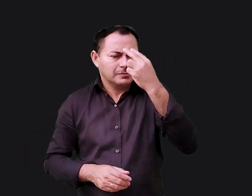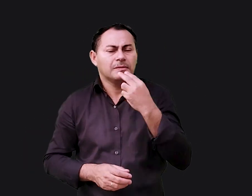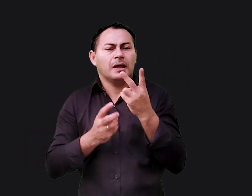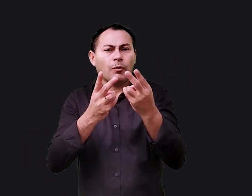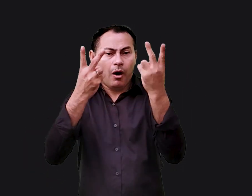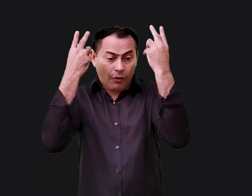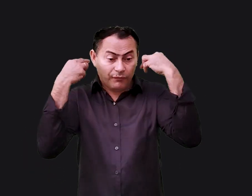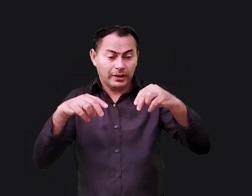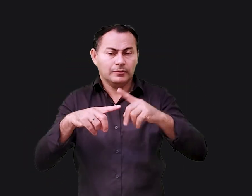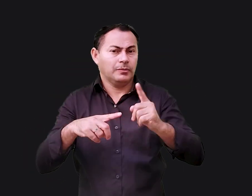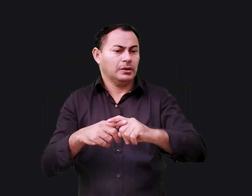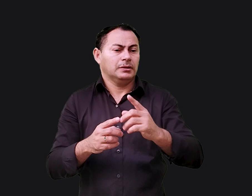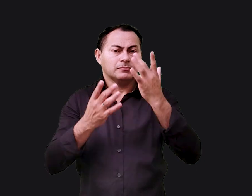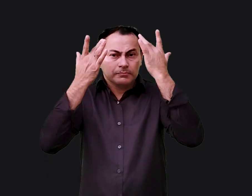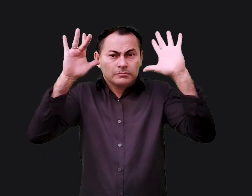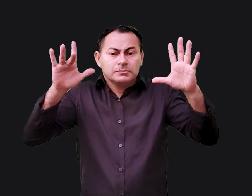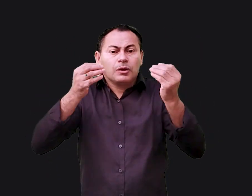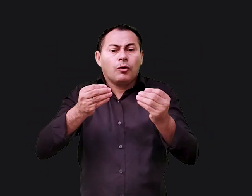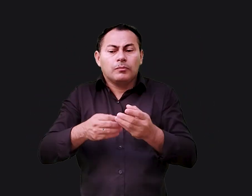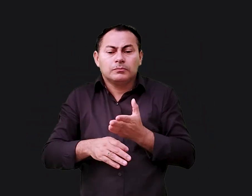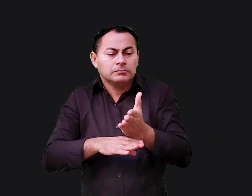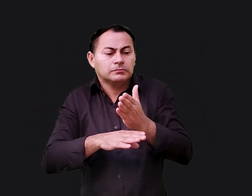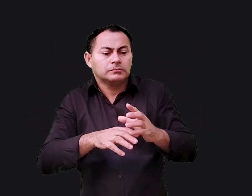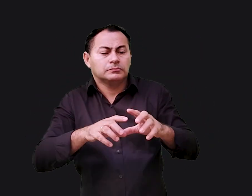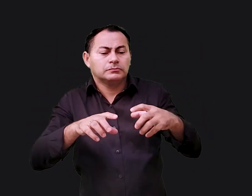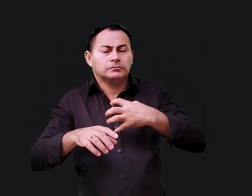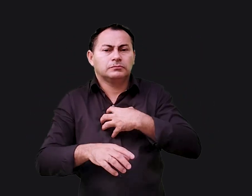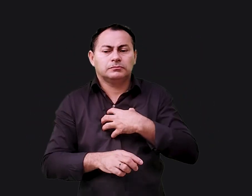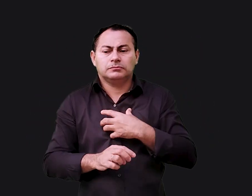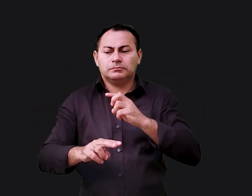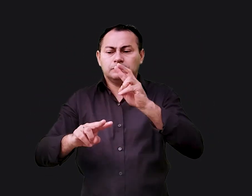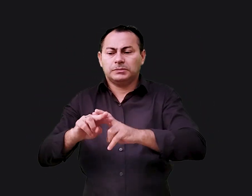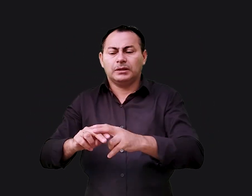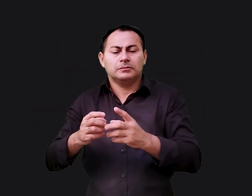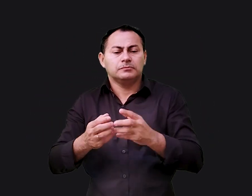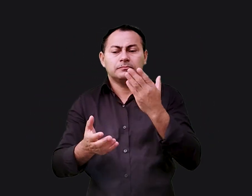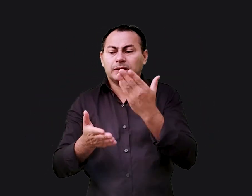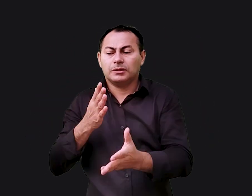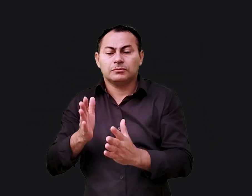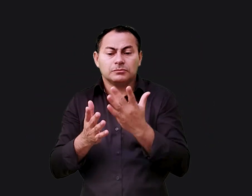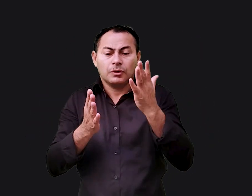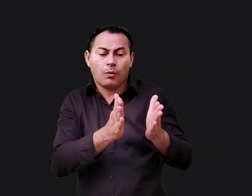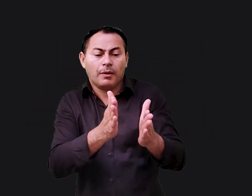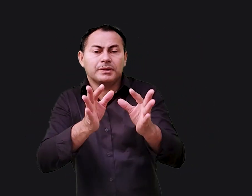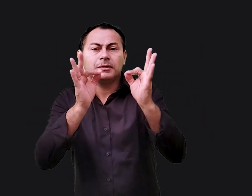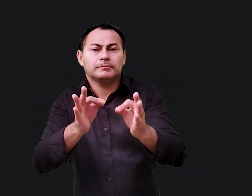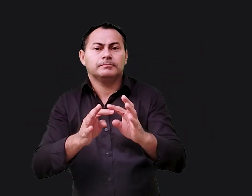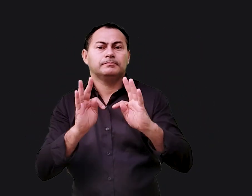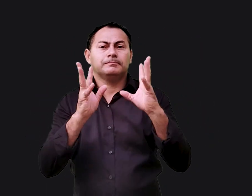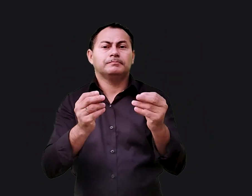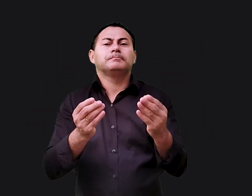que é como a ovelha porque elas não sabem como sair daquele estado de perdição total